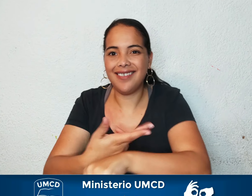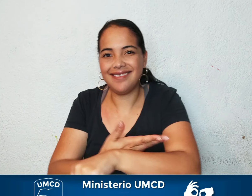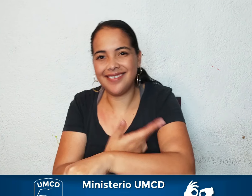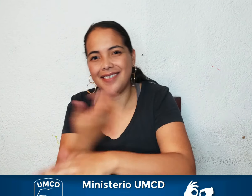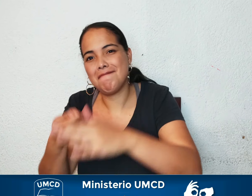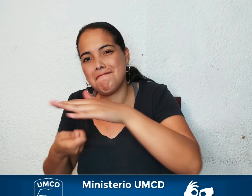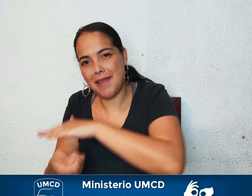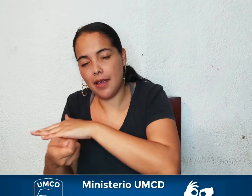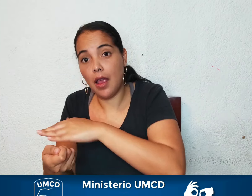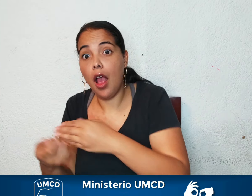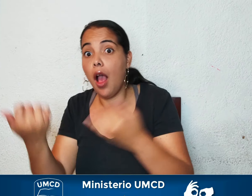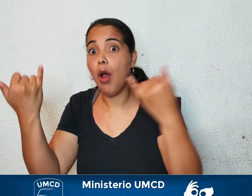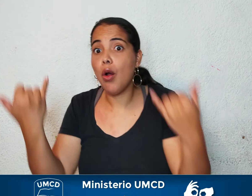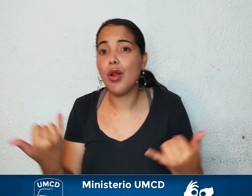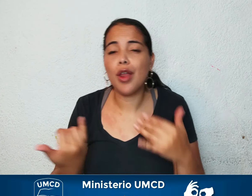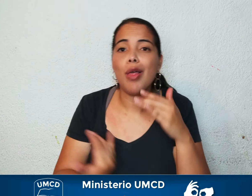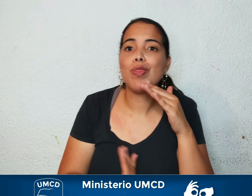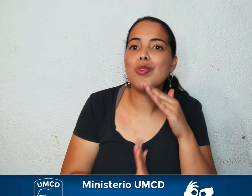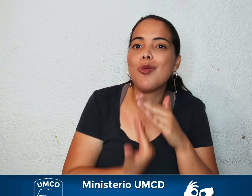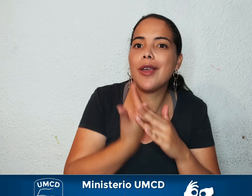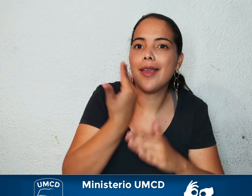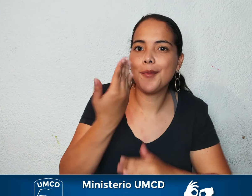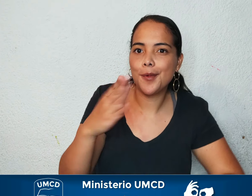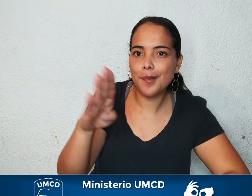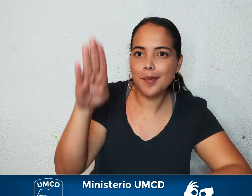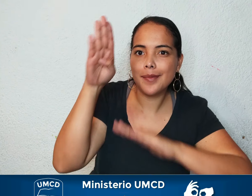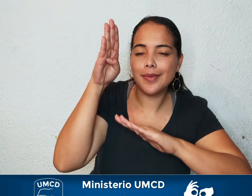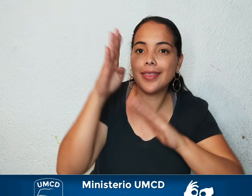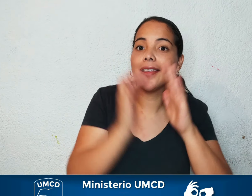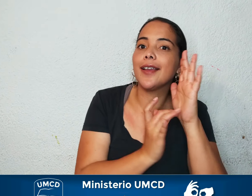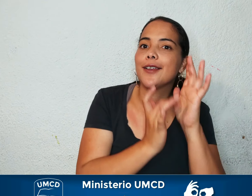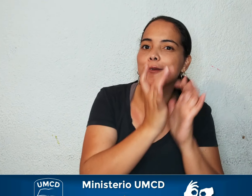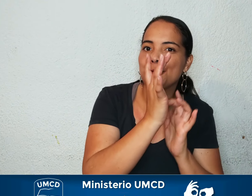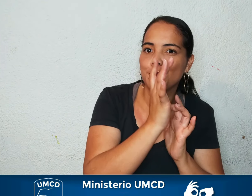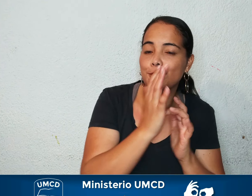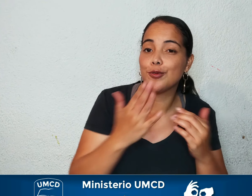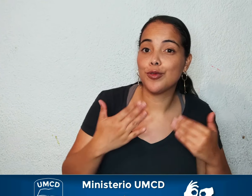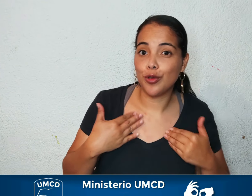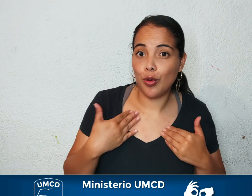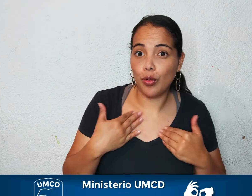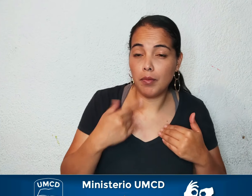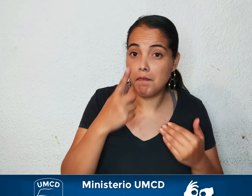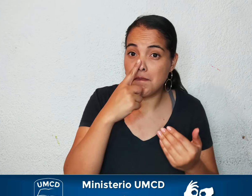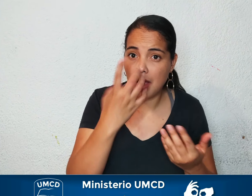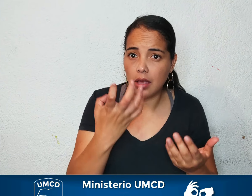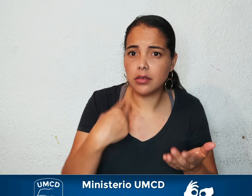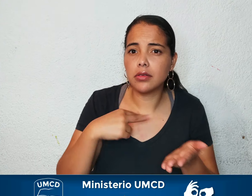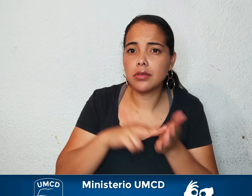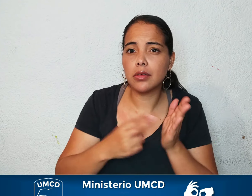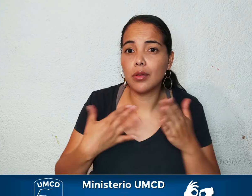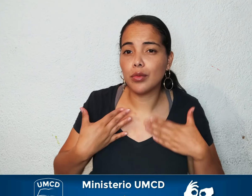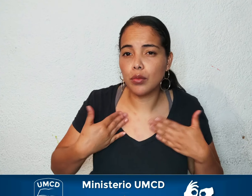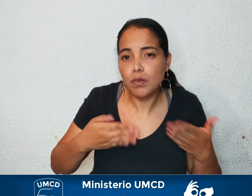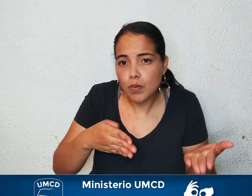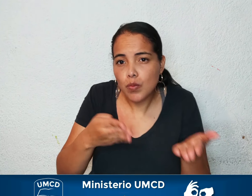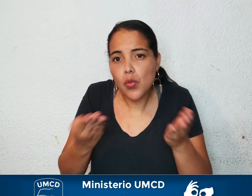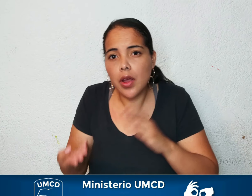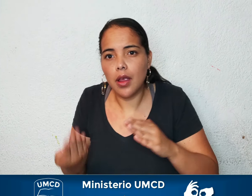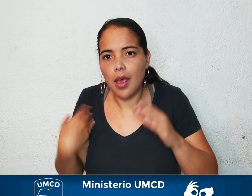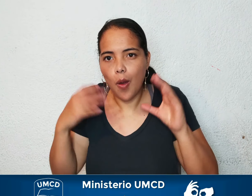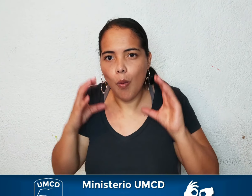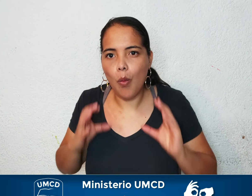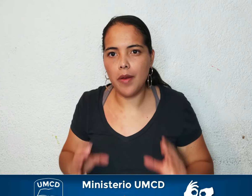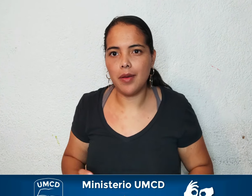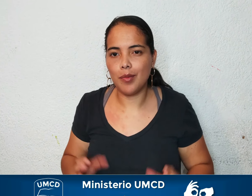más valioso en ese momento, cuando el Señor Jesucristo estaba por entregar su cuerpo. Cuando Él dice que este es